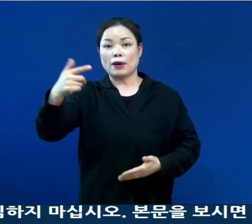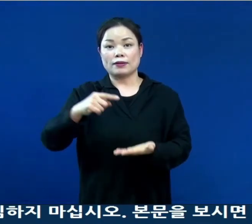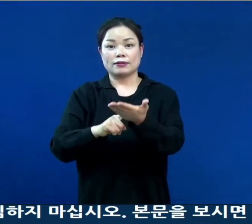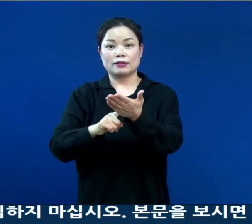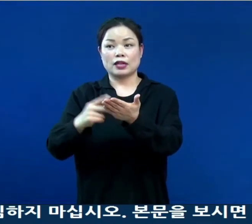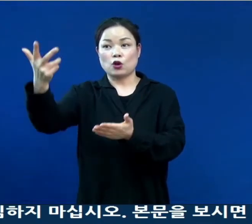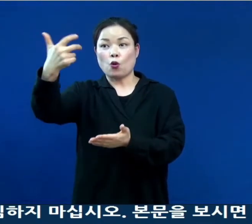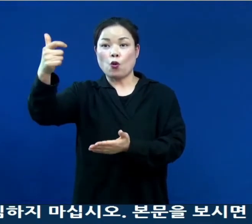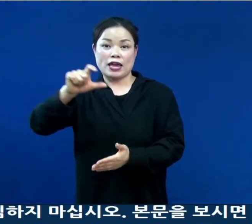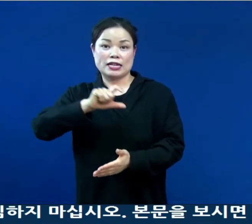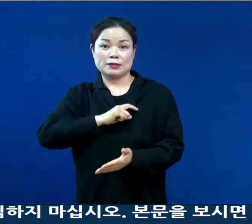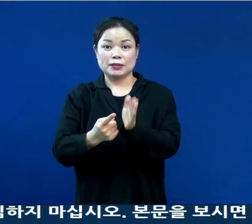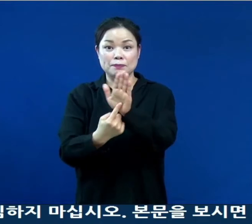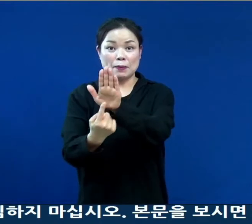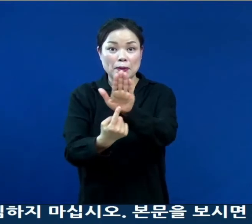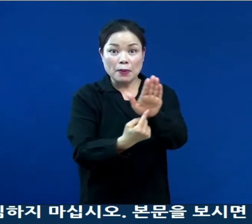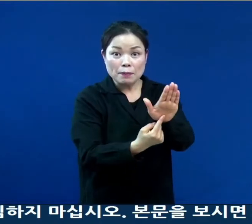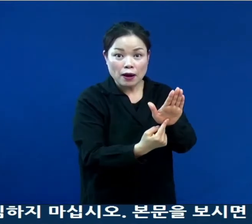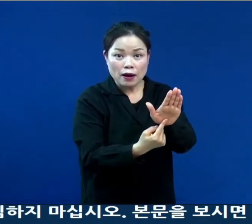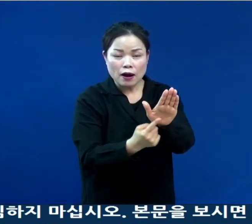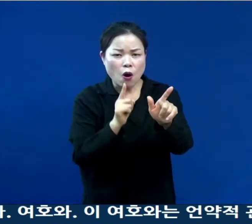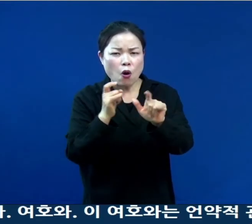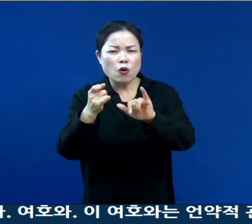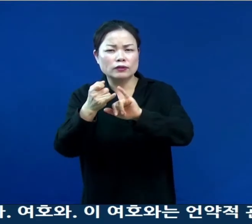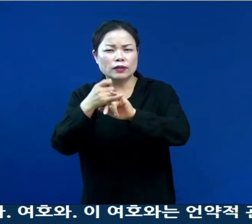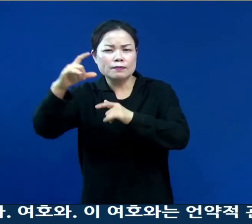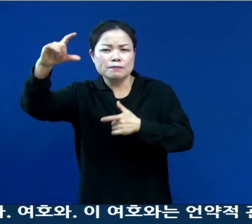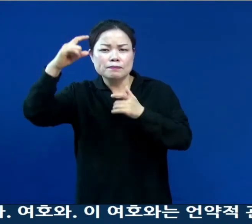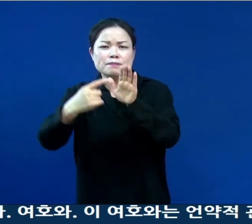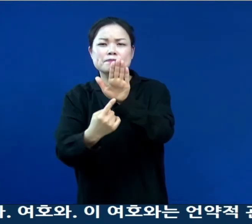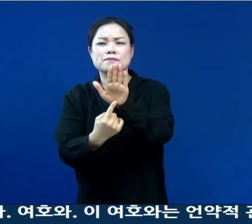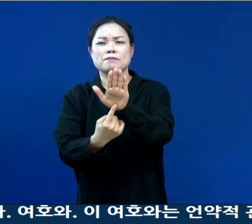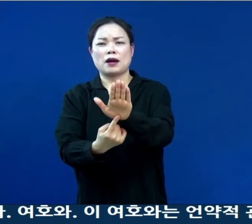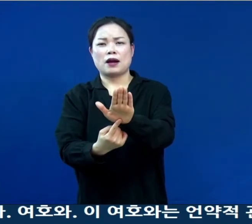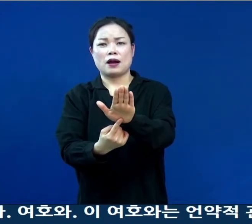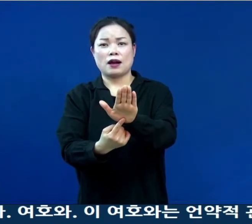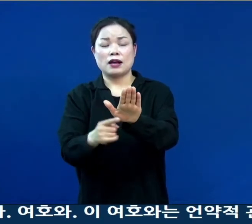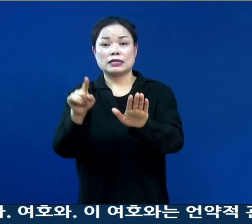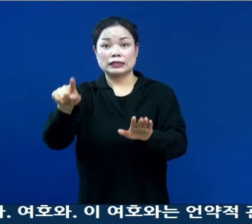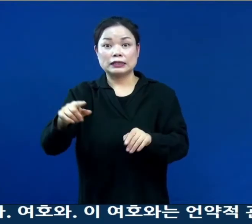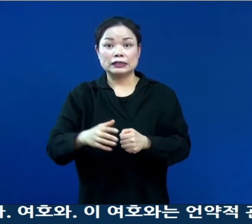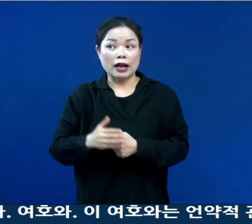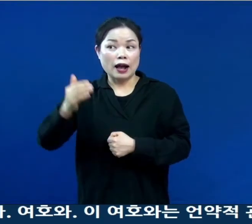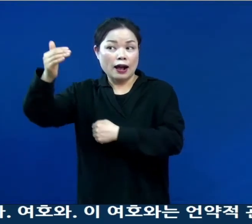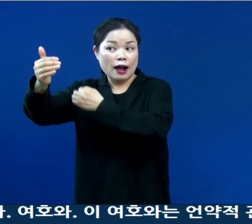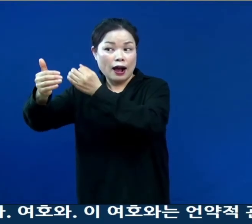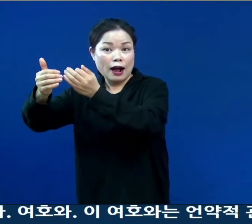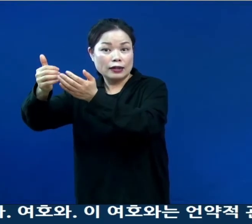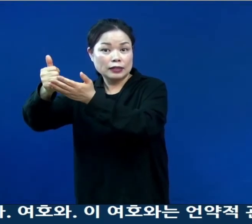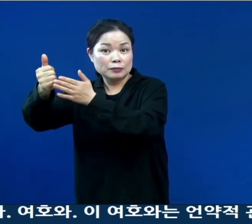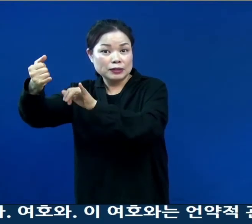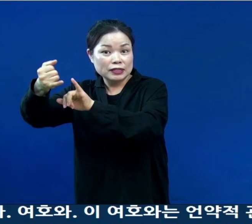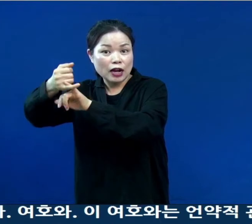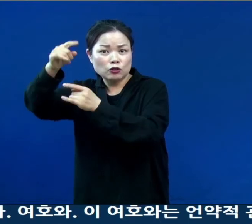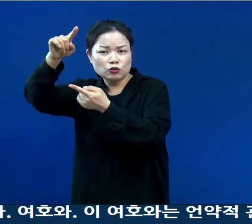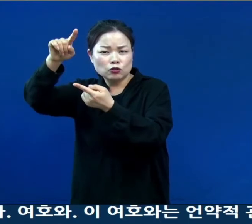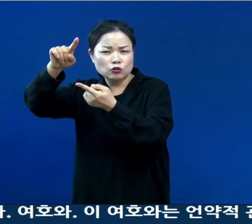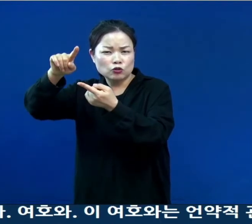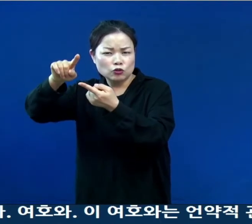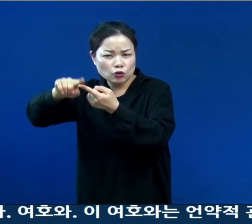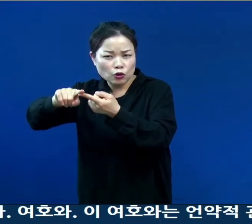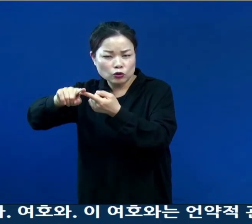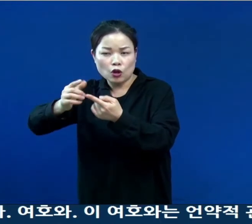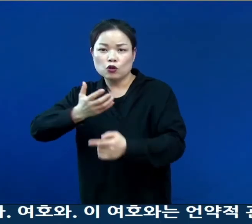합니다. 언약적 관점에서 부각시키는 것이죠. 이것은 하나님이 그 약속하신 바를